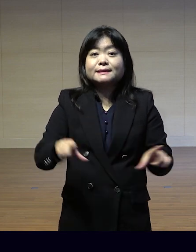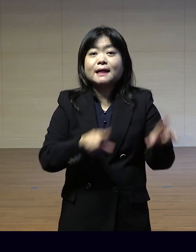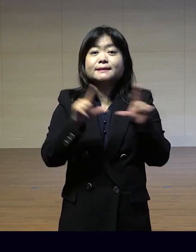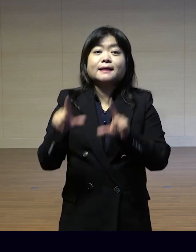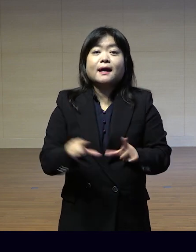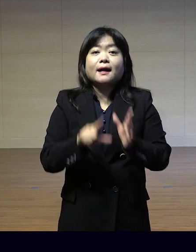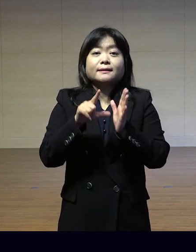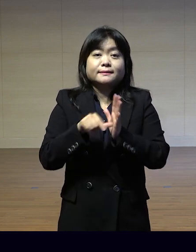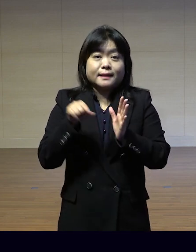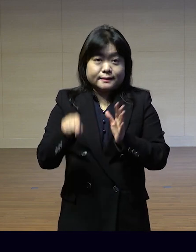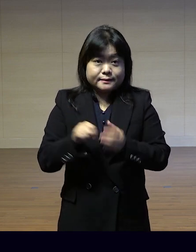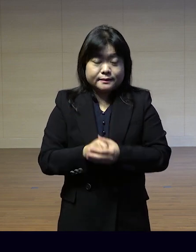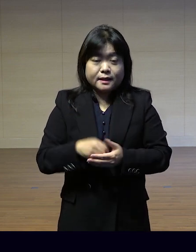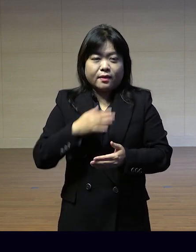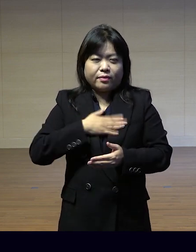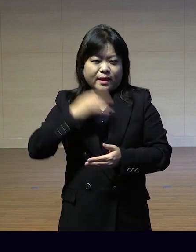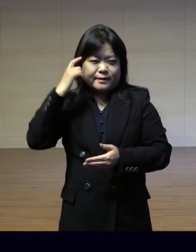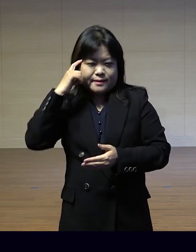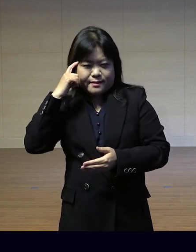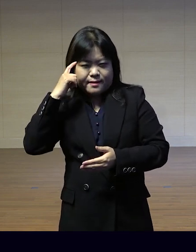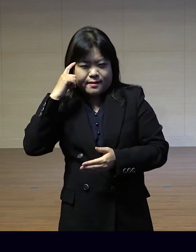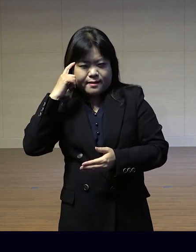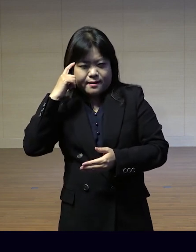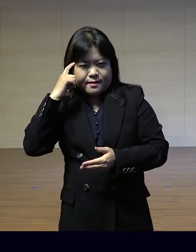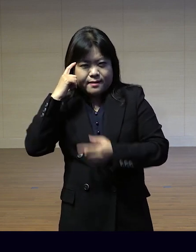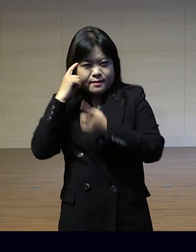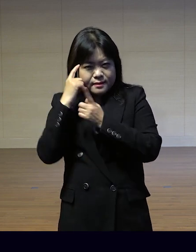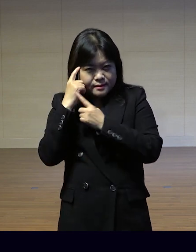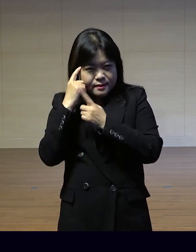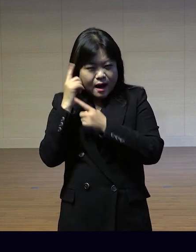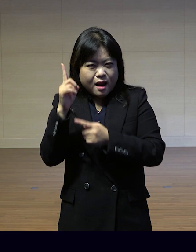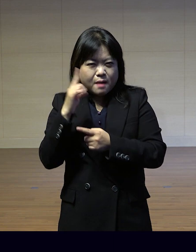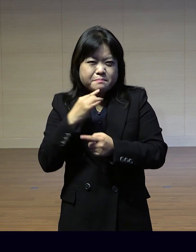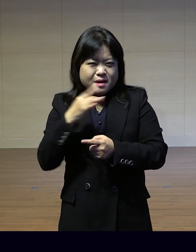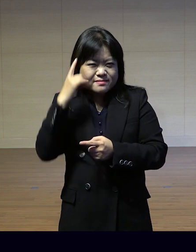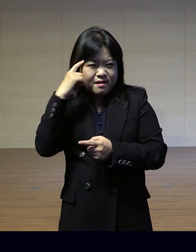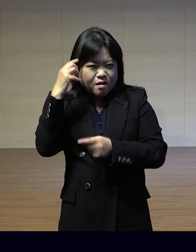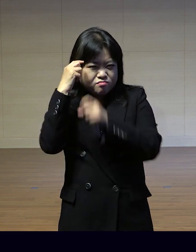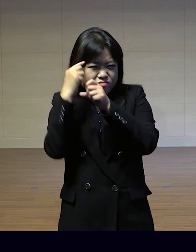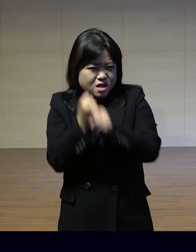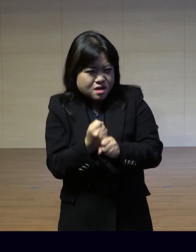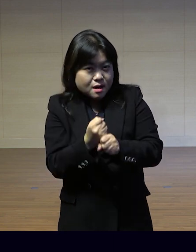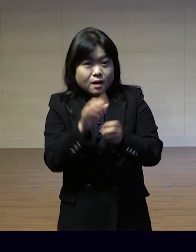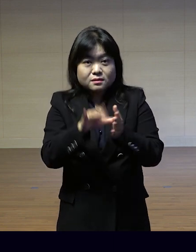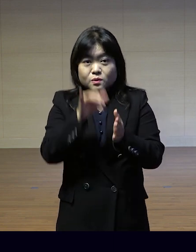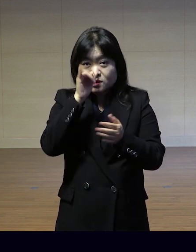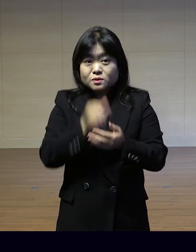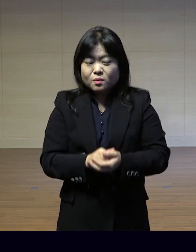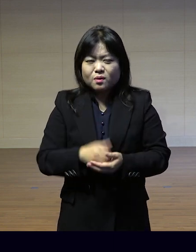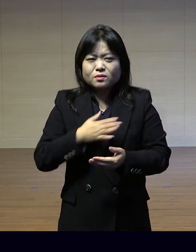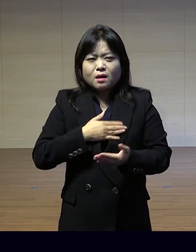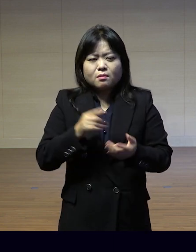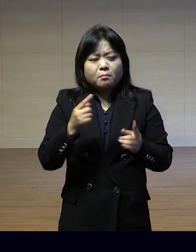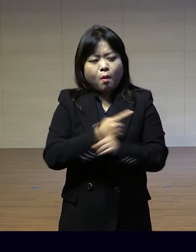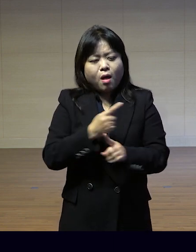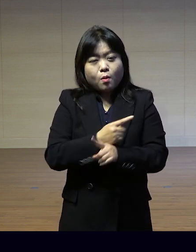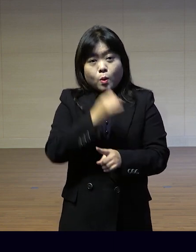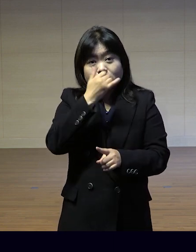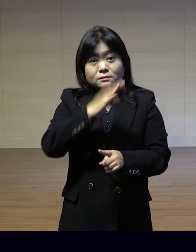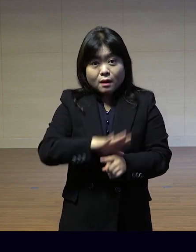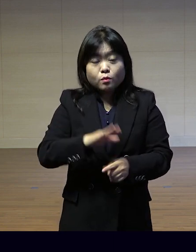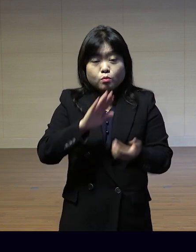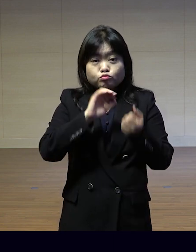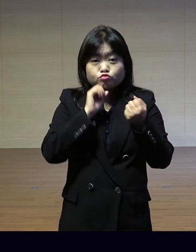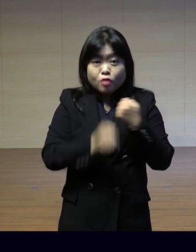살아갈 때는 내 생각을 이렇게 하나로 이렇게 고착화시키는 경우들이 있죠. 끊임없이 나는 변하고 있는데도